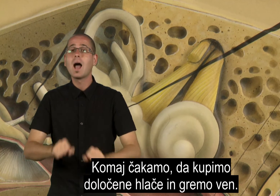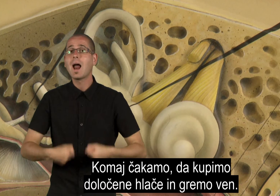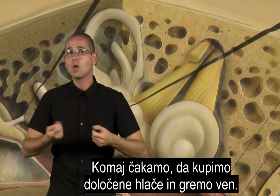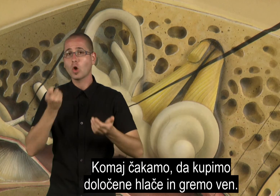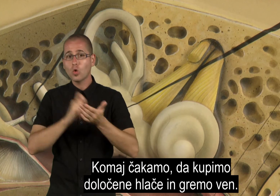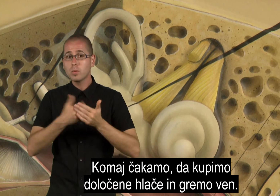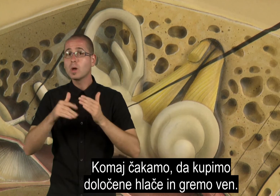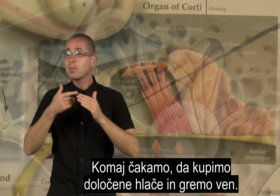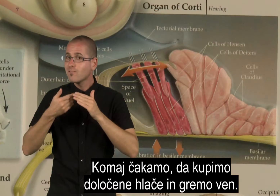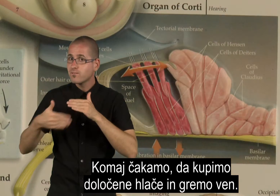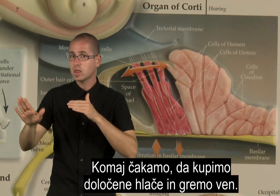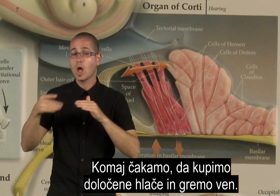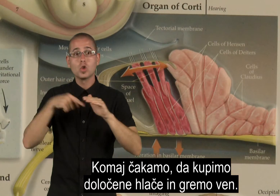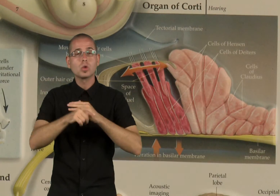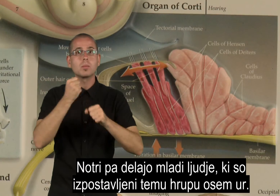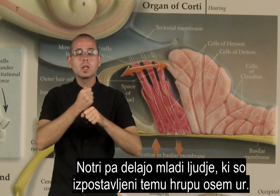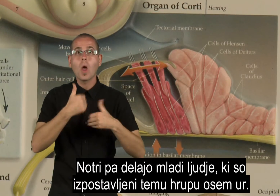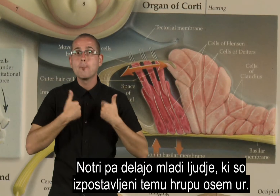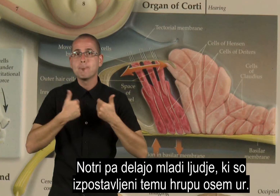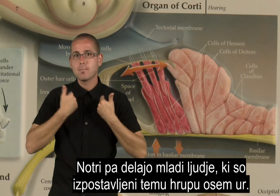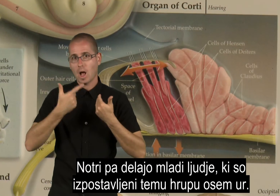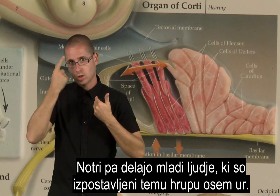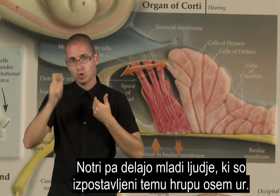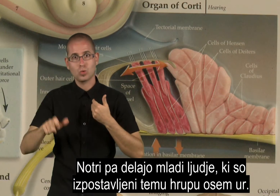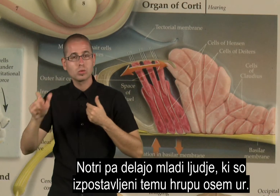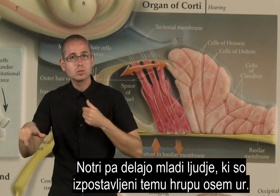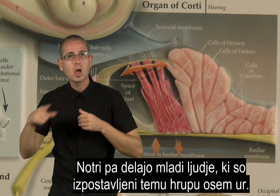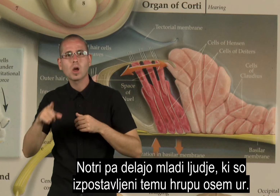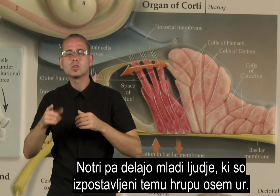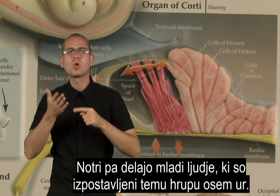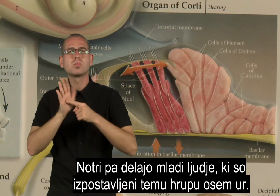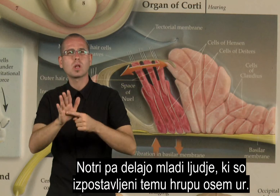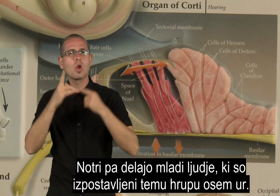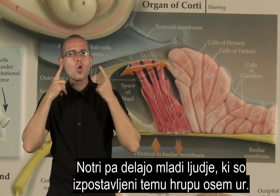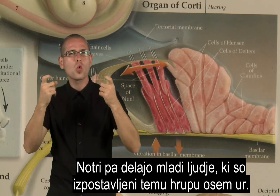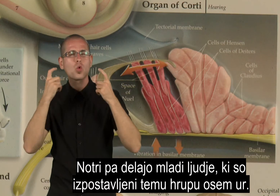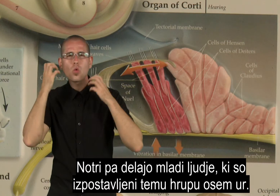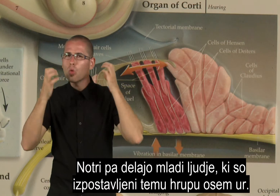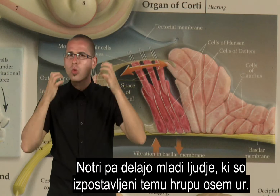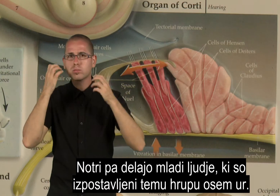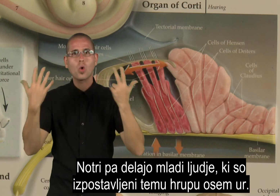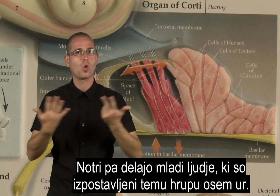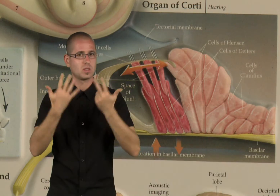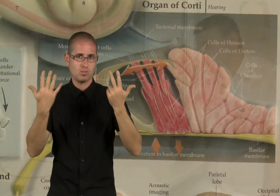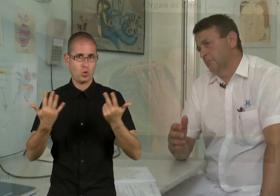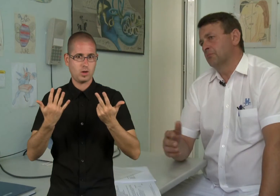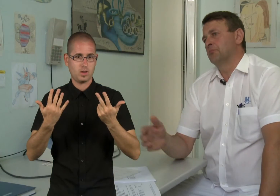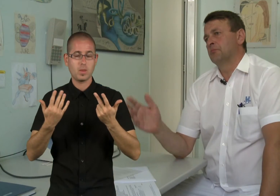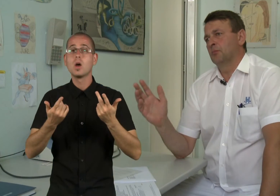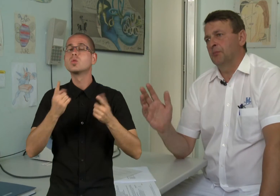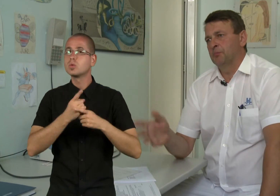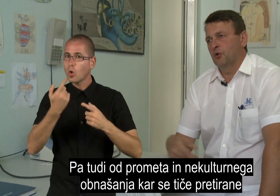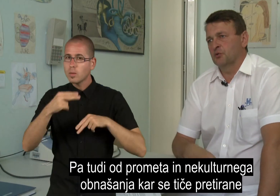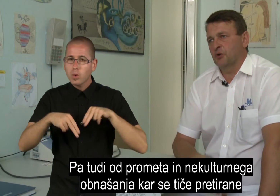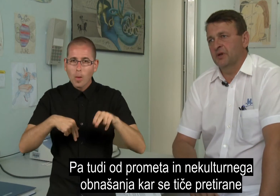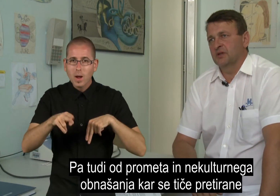določeno hlače kupimo in gremo ven, noter delajo pa mladi ljudje, ki so izpostavljeni temu hrupu 8 ur.